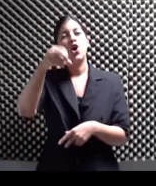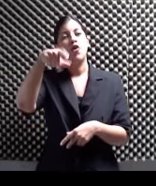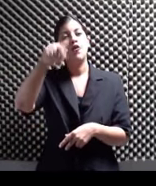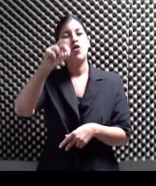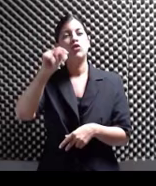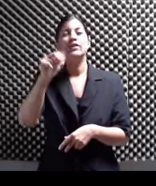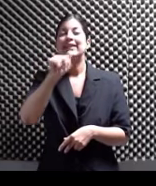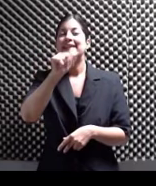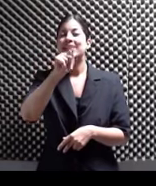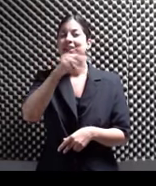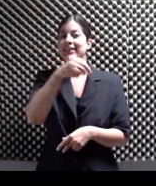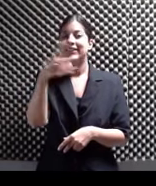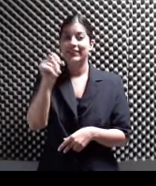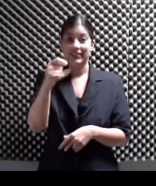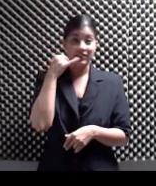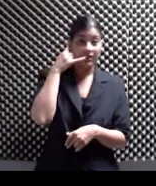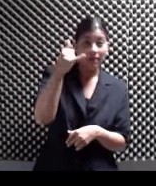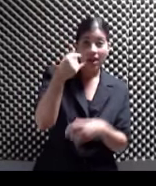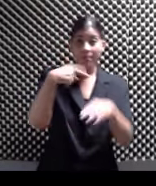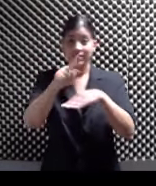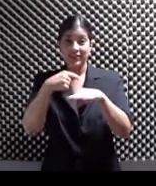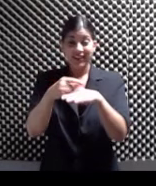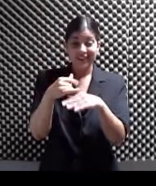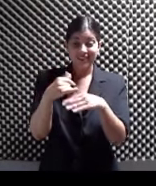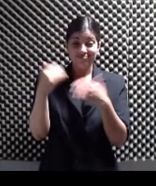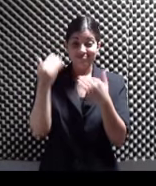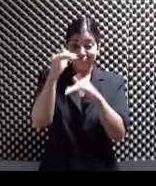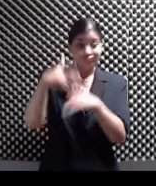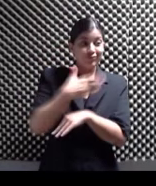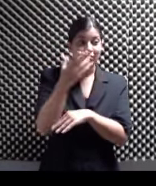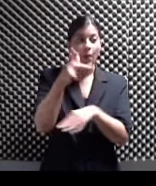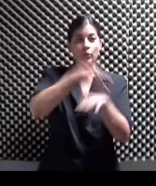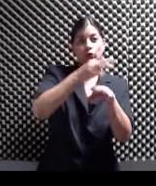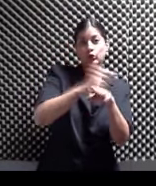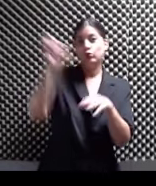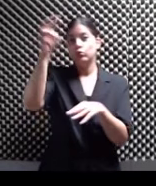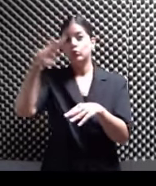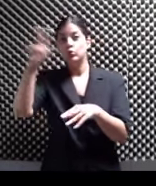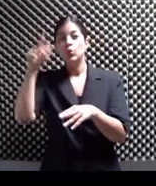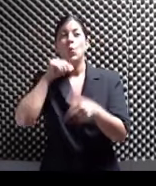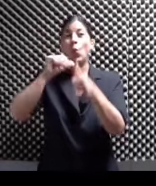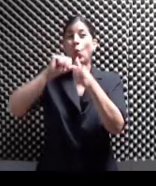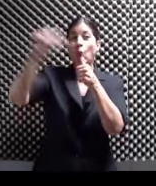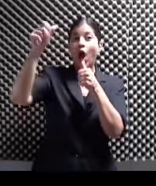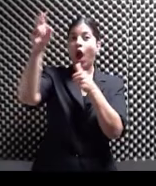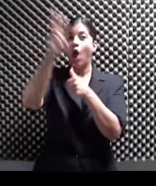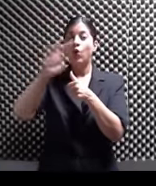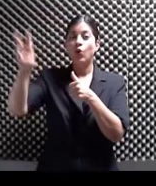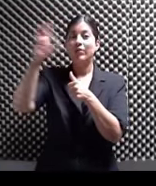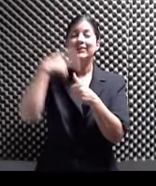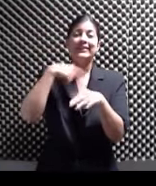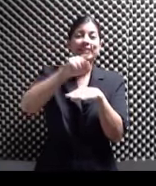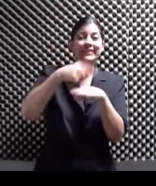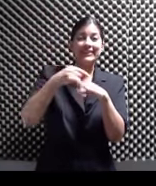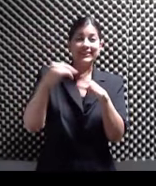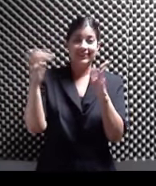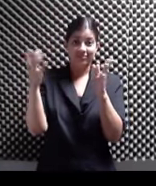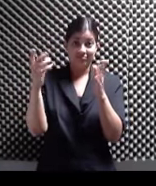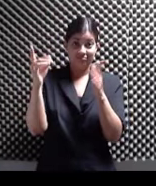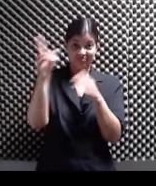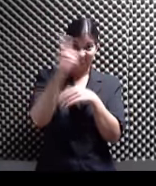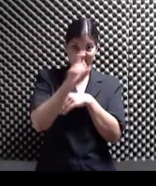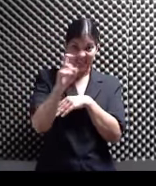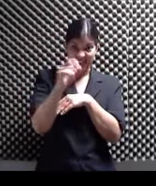de AT&T tienes llamadas, mensajes e internet ilimitados en Puerto Rico y Estados Unidos. Larga distancia, roaming y además texteo ilimitado a más de 100 países por